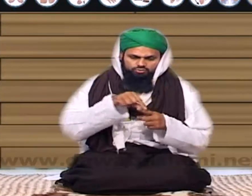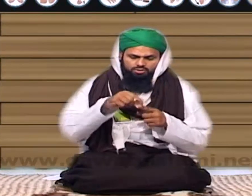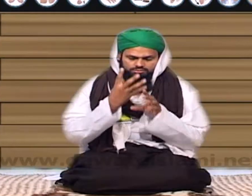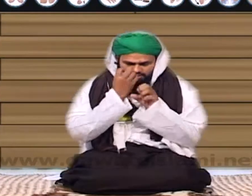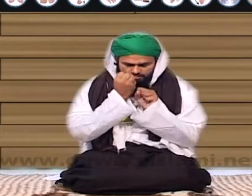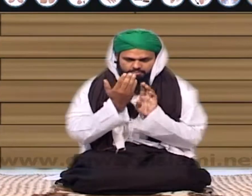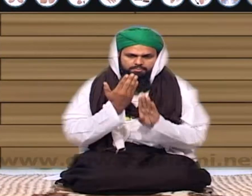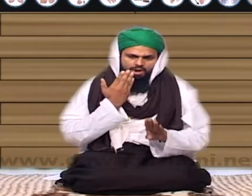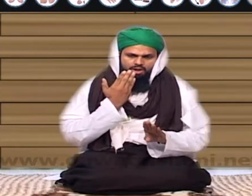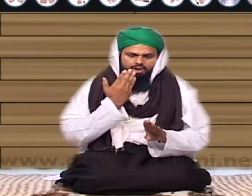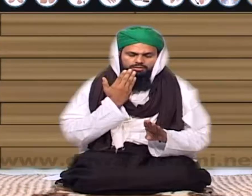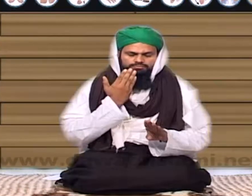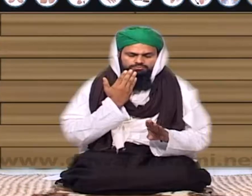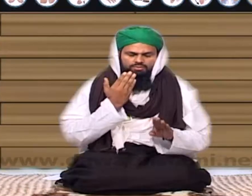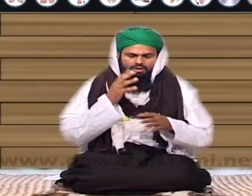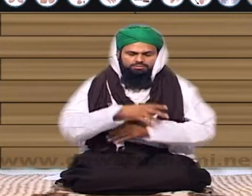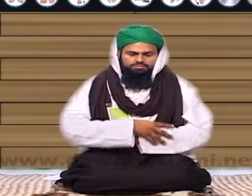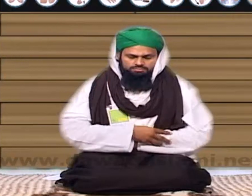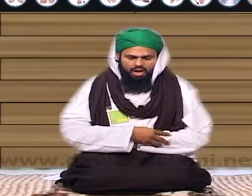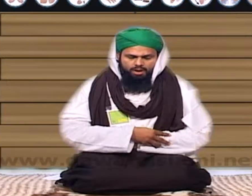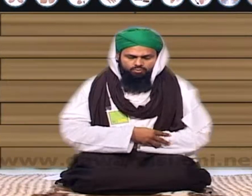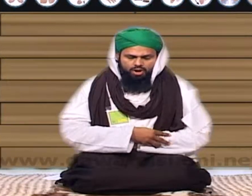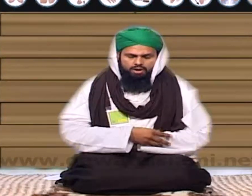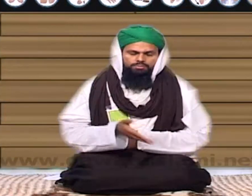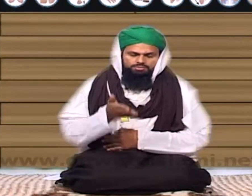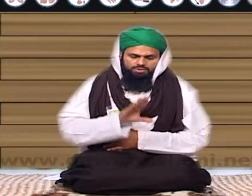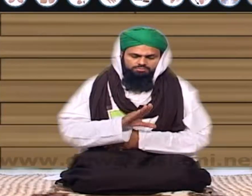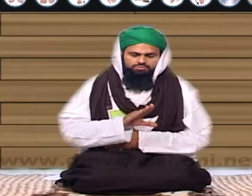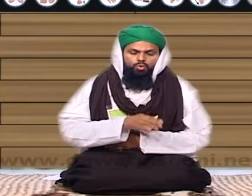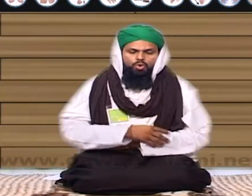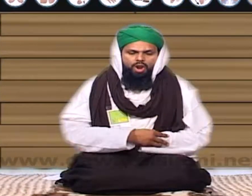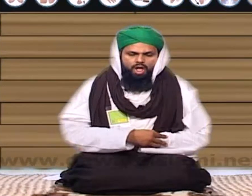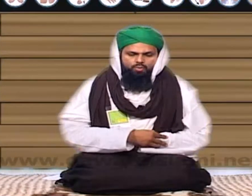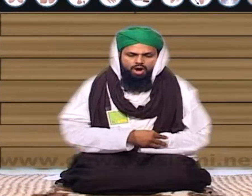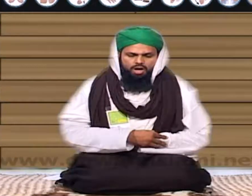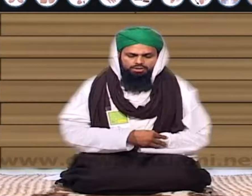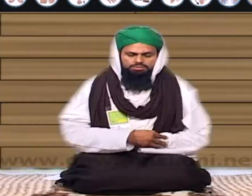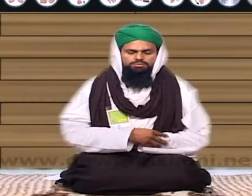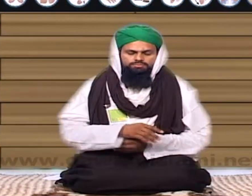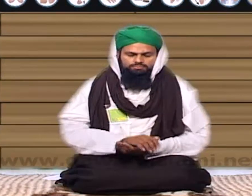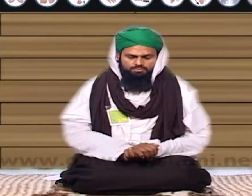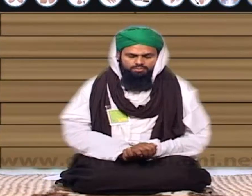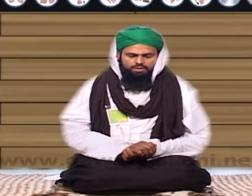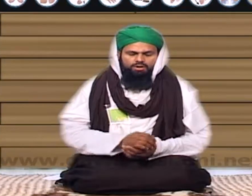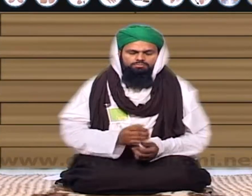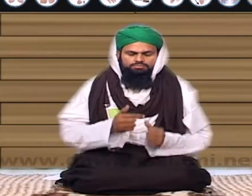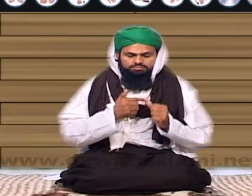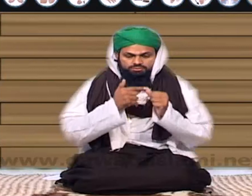سورہ فاتحہ کے بعد 1000 بار قل اللہ شریف پڑھا کرو۔ ابو الحسن بغدادی رحمت اللہ تعالی علیہ چونک